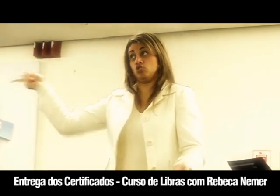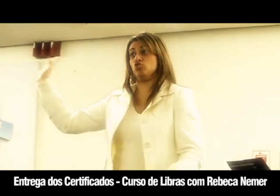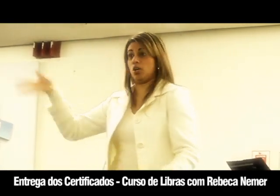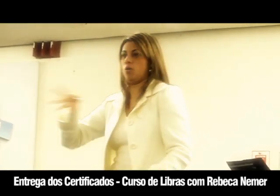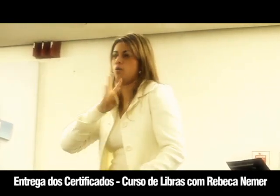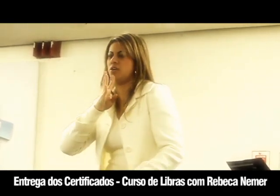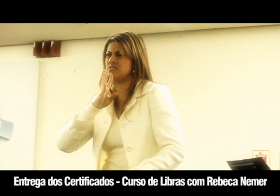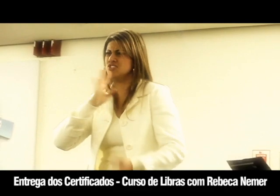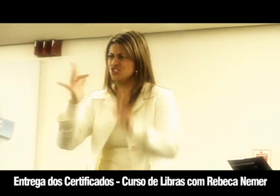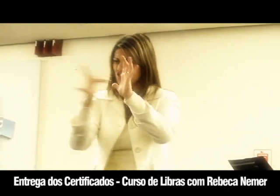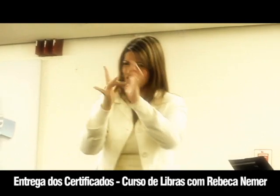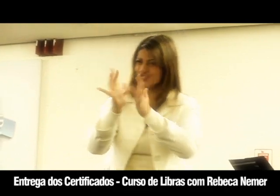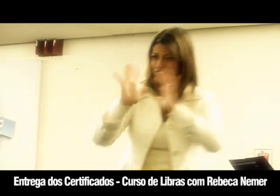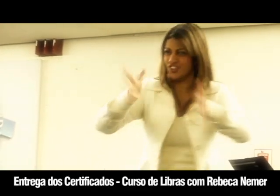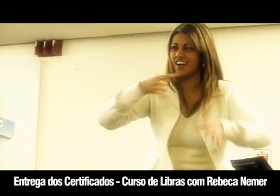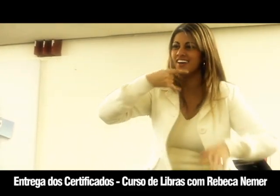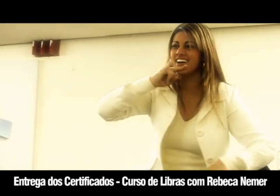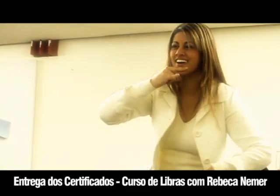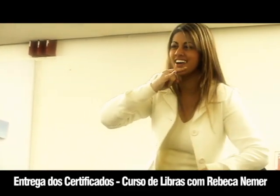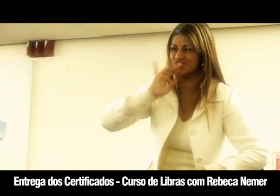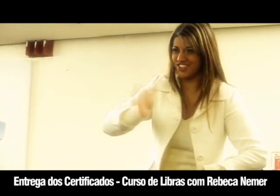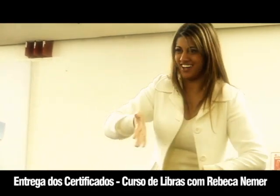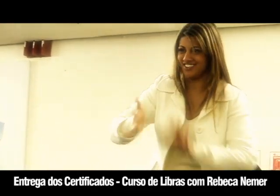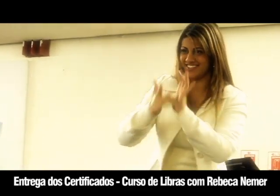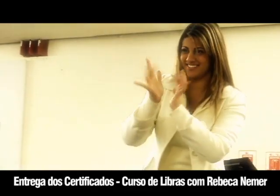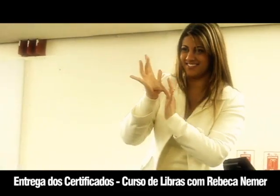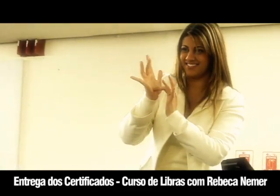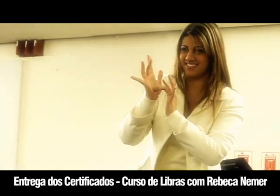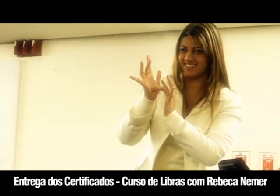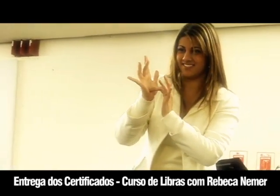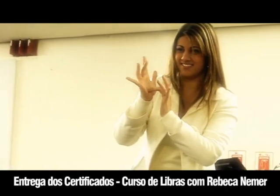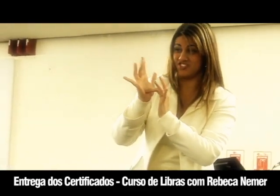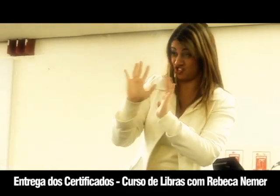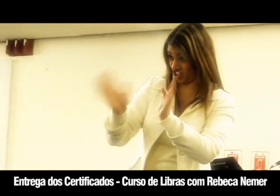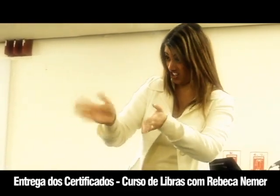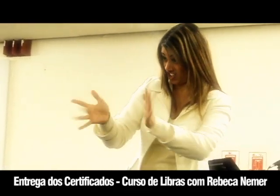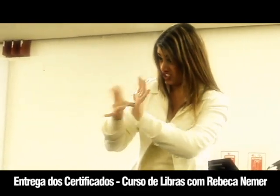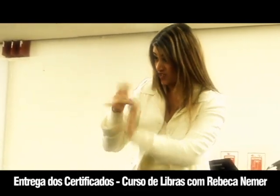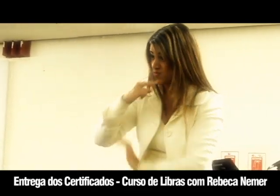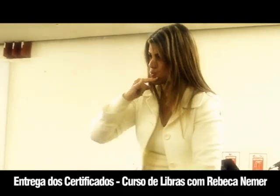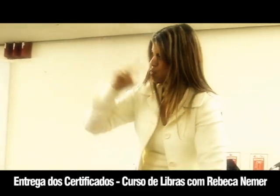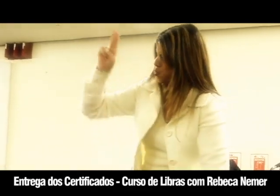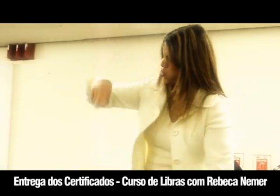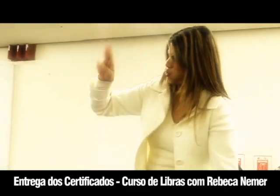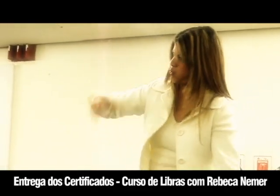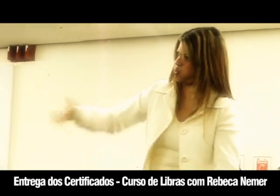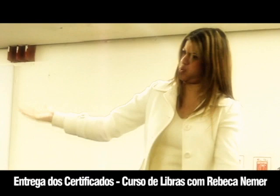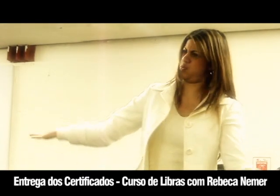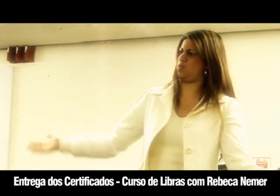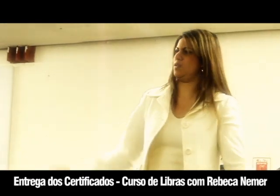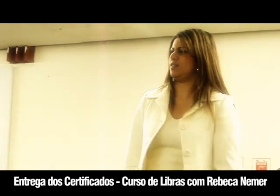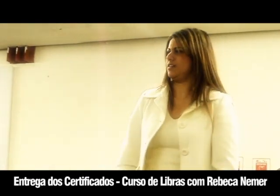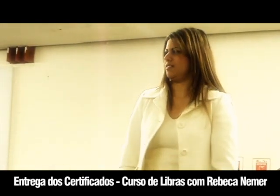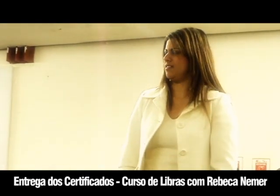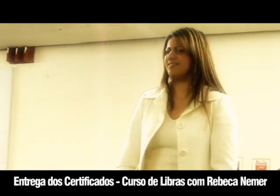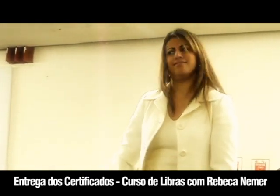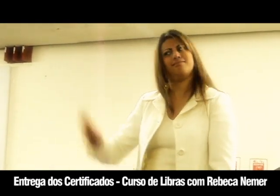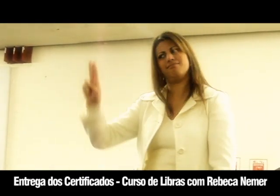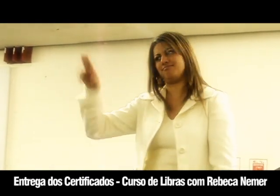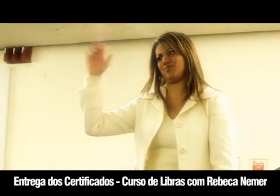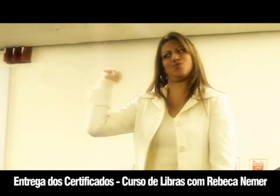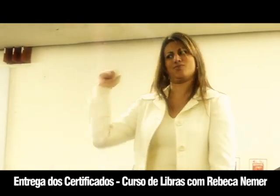Agora eu conheço limusine, mas não por experiência. Eu conheço de ver, mas eu nunca entrei dentro de uma.